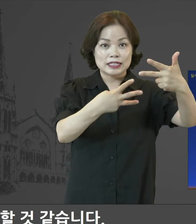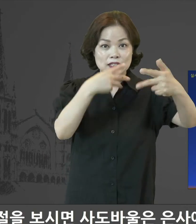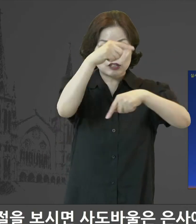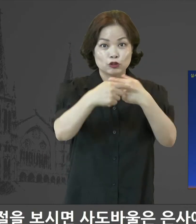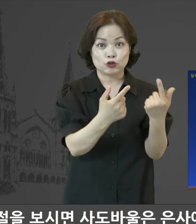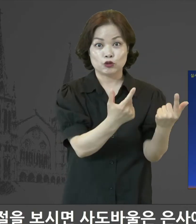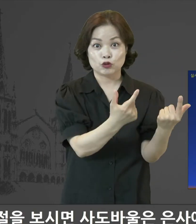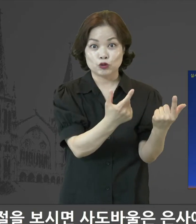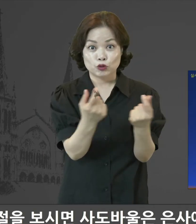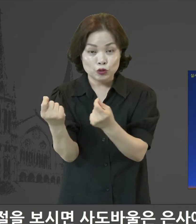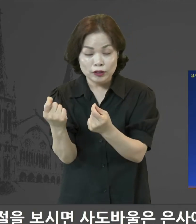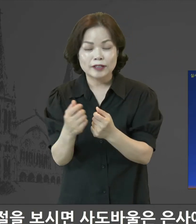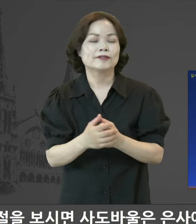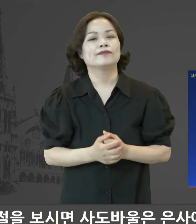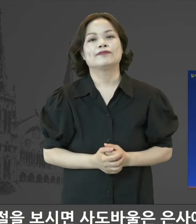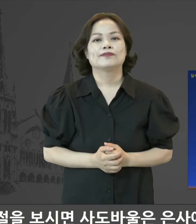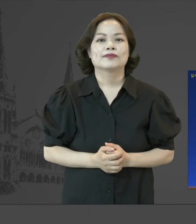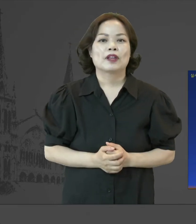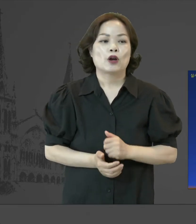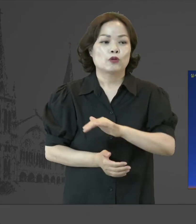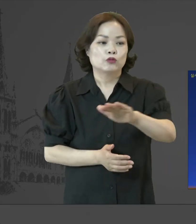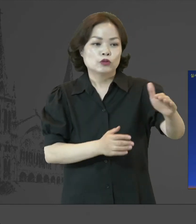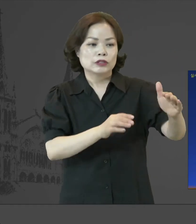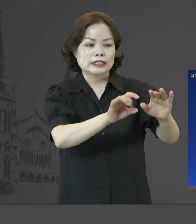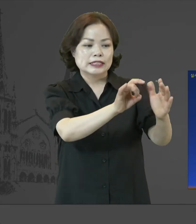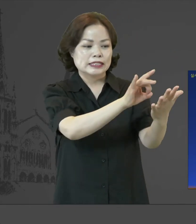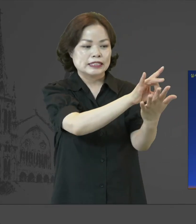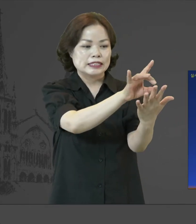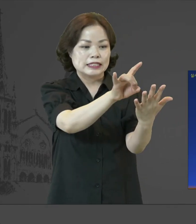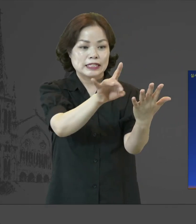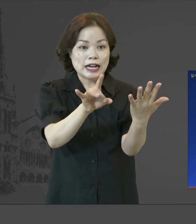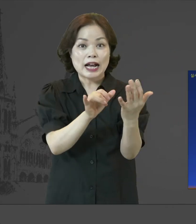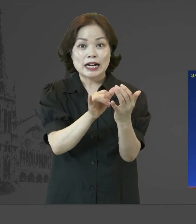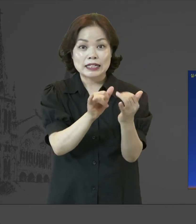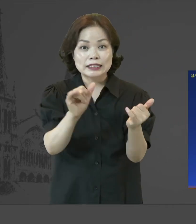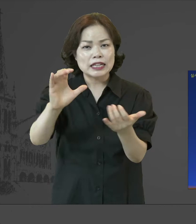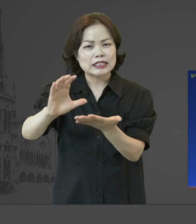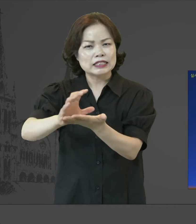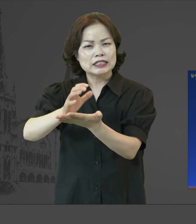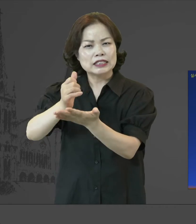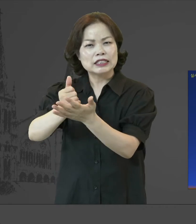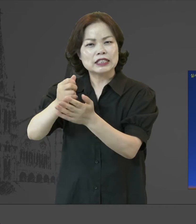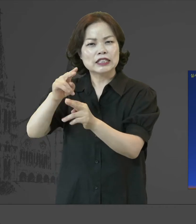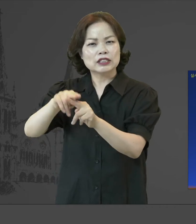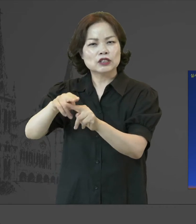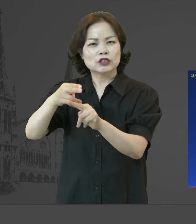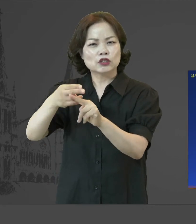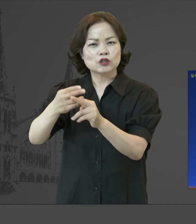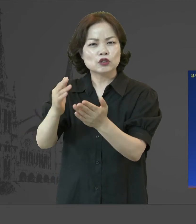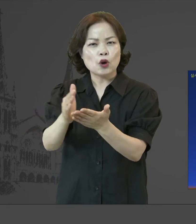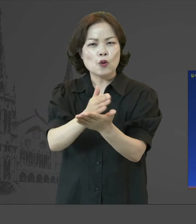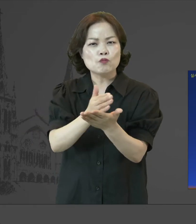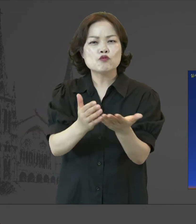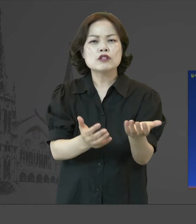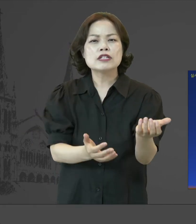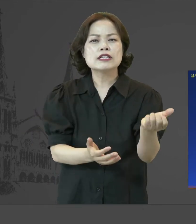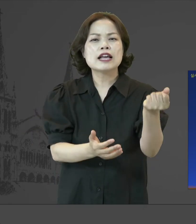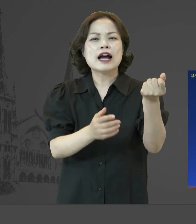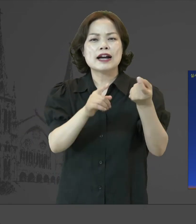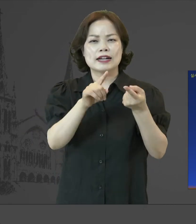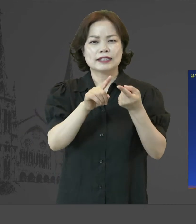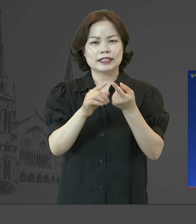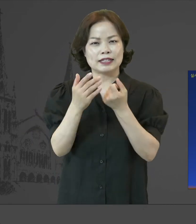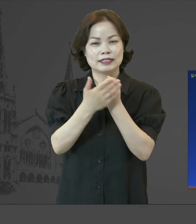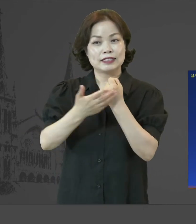좋겠습니다. 준비되셨죠? 읽겠습니다. 우리 각 사람에게 그리스도의 선물의 분량대로